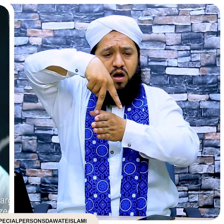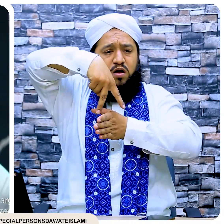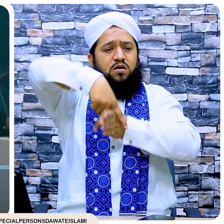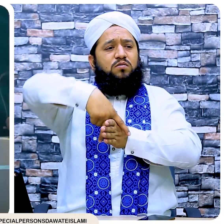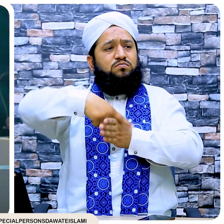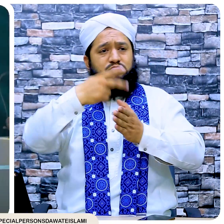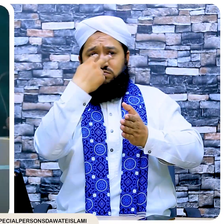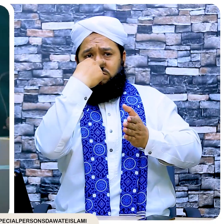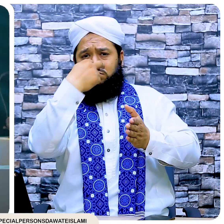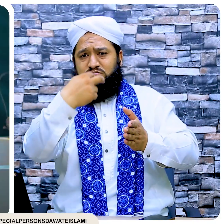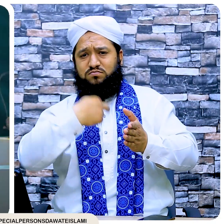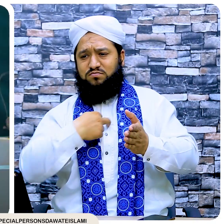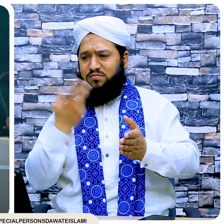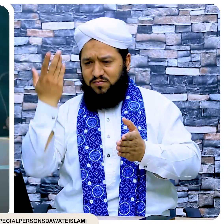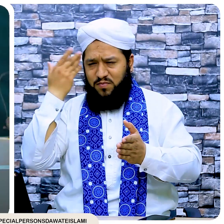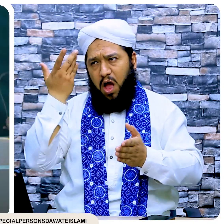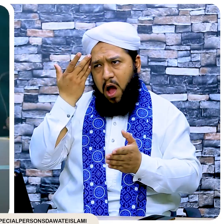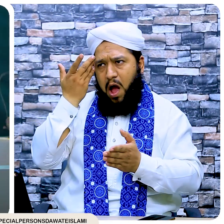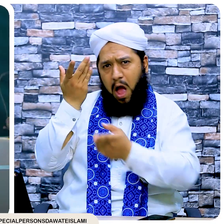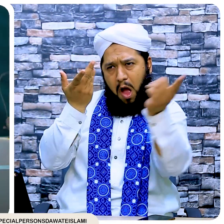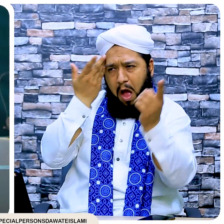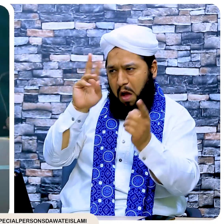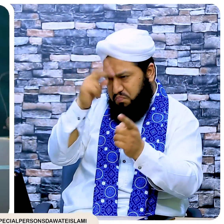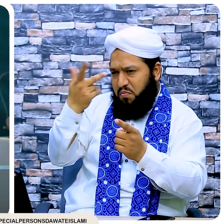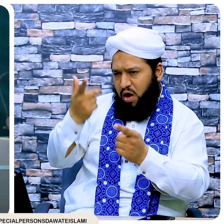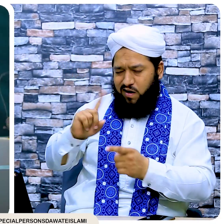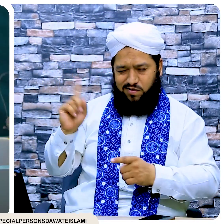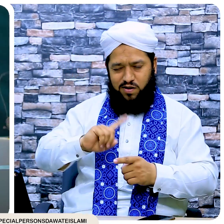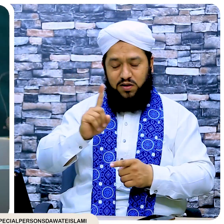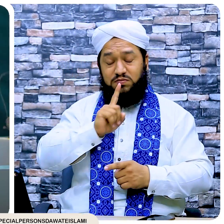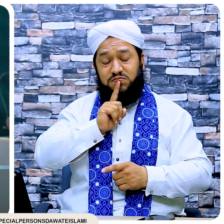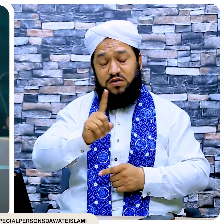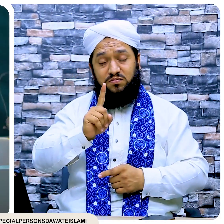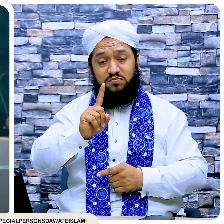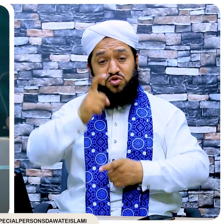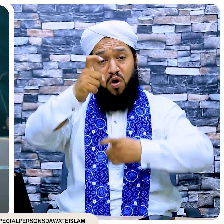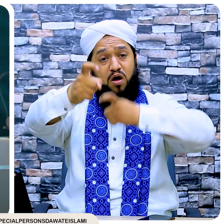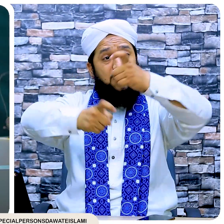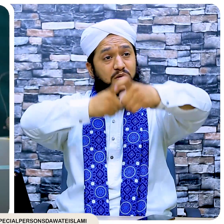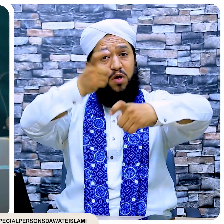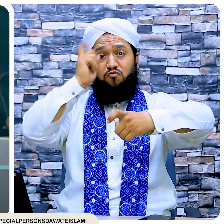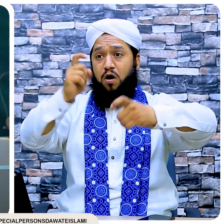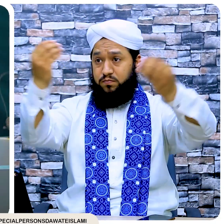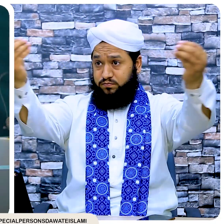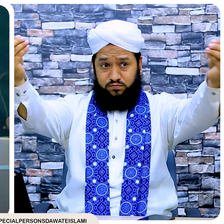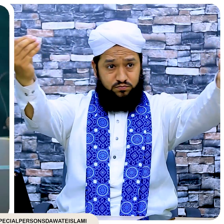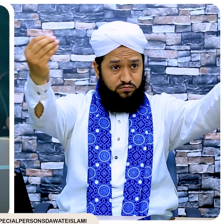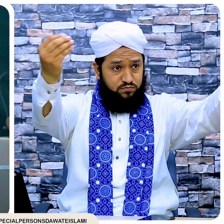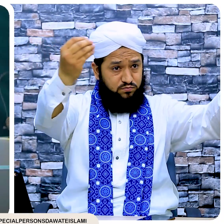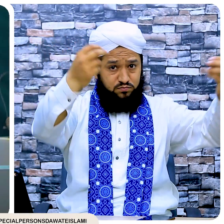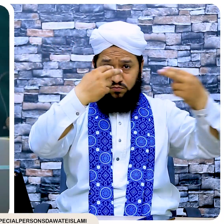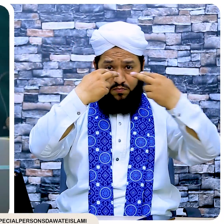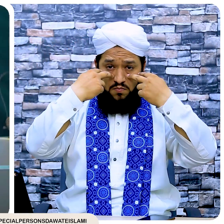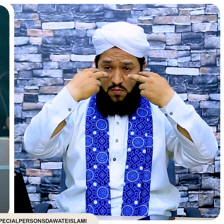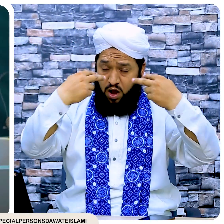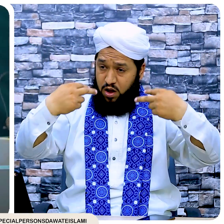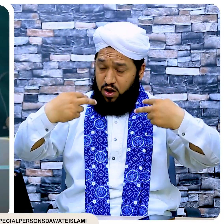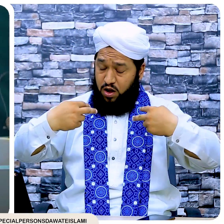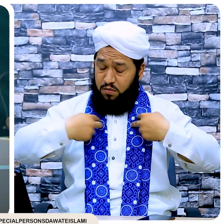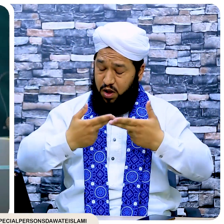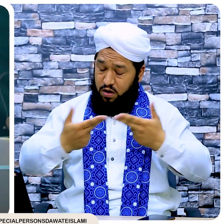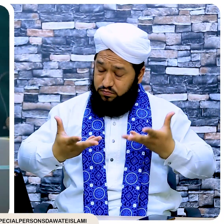یہ نہ کہیں کہ ہمیں تو معلوم ہی نہیں تھا، ہم نے تو یہ سب غلطی میں کر لیا ہے۔ آپ نے دشمن کے لشکر سے فرمایا، لوگو میری